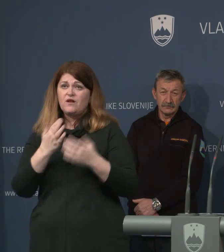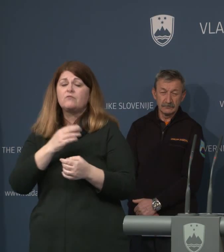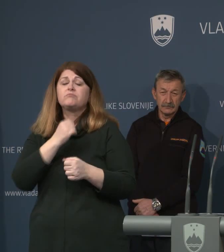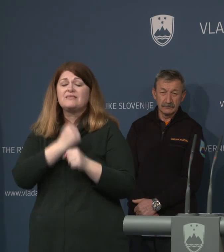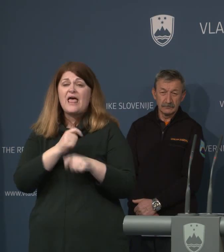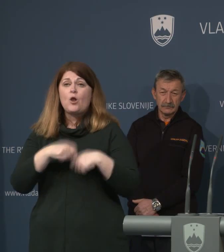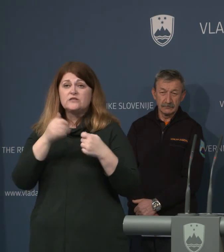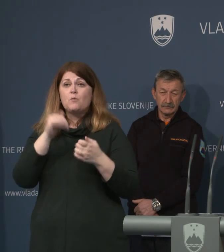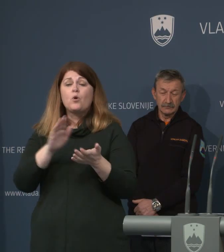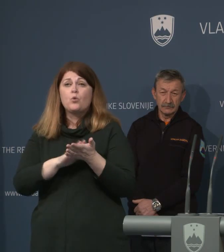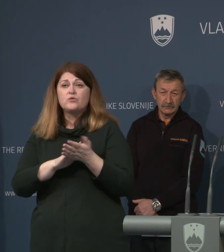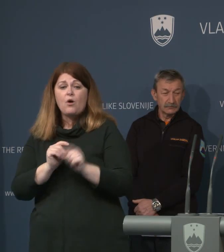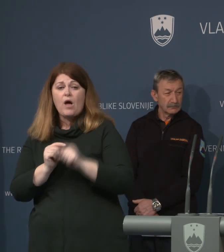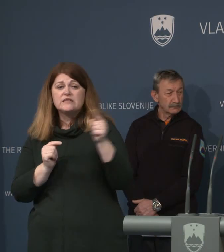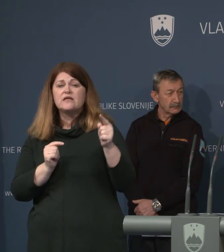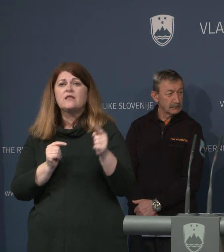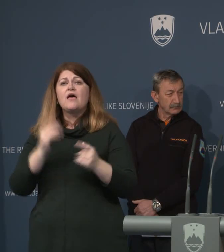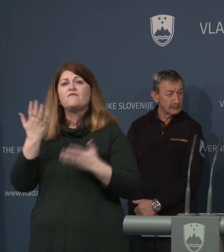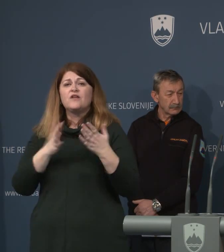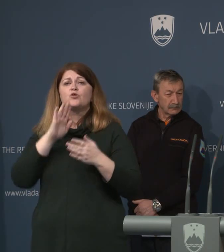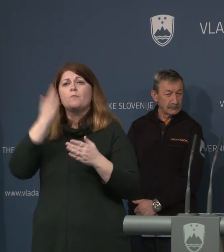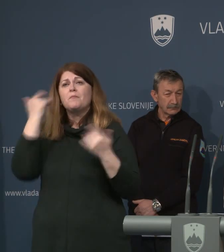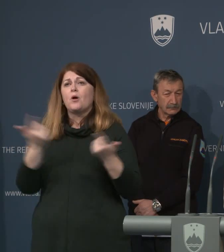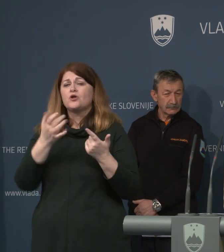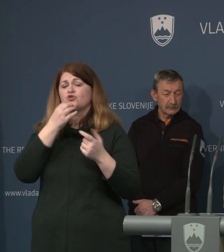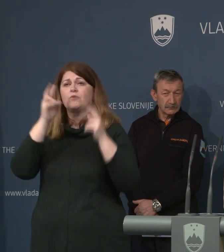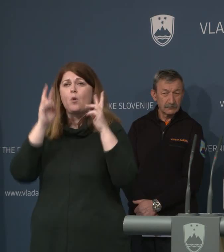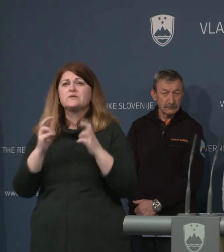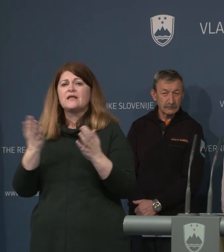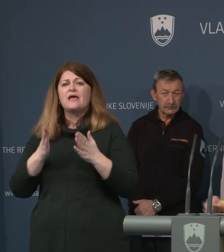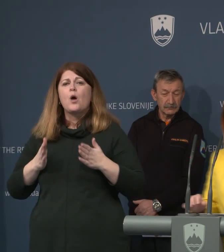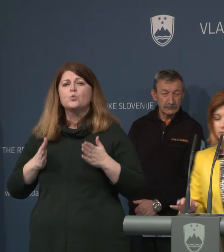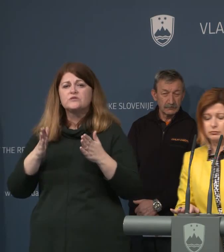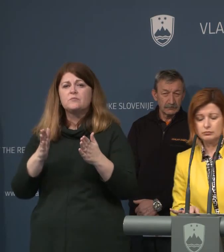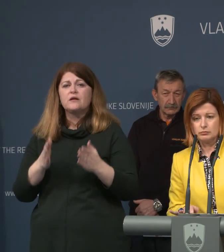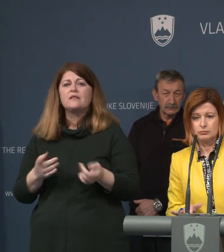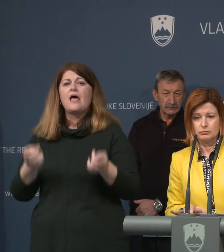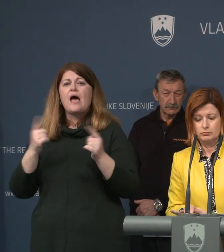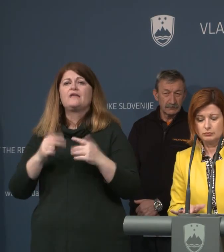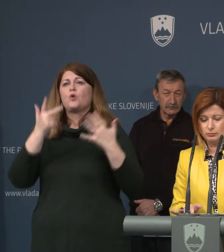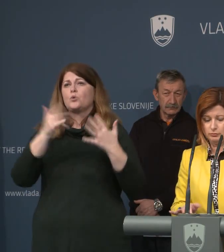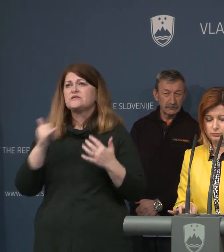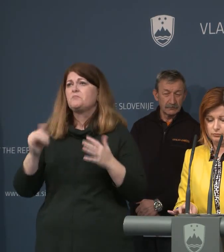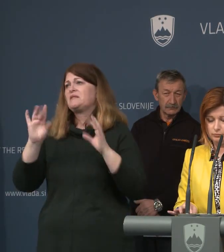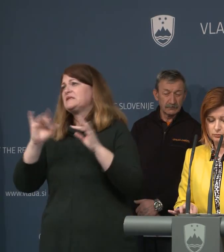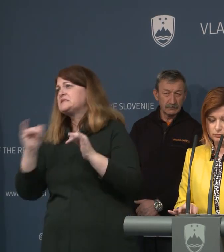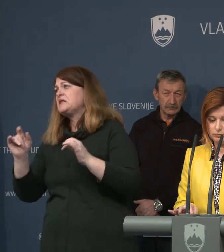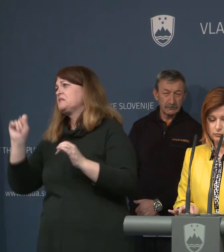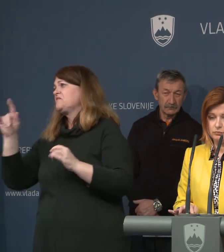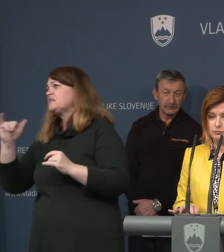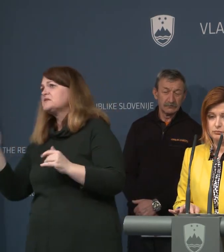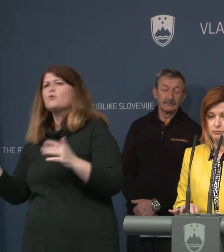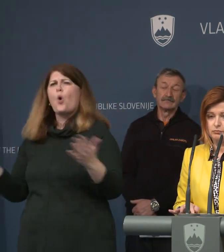delodajalcu moral dokazati. Ne. Najbrž bi bilo lažje, če bi obstajala neka usmeritev, a je to, ne vem, 8 let, 10 let, 12